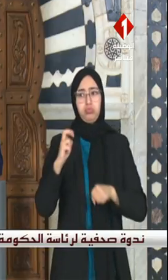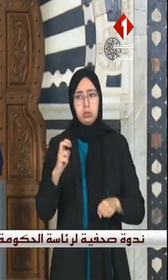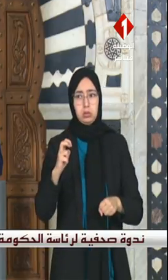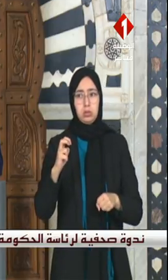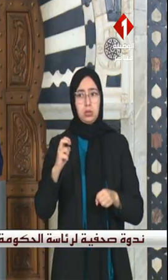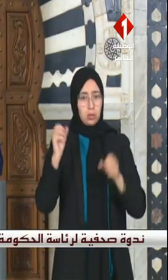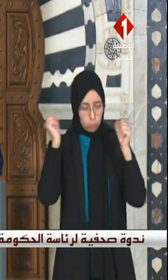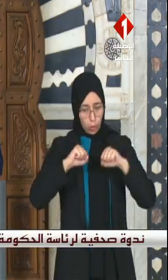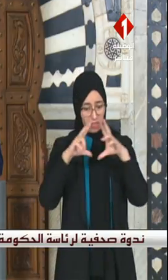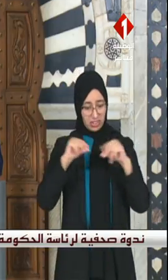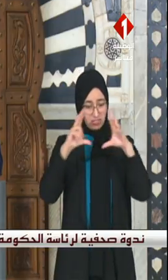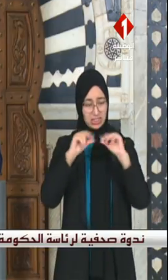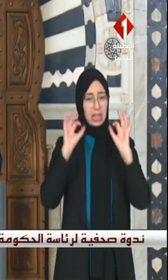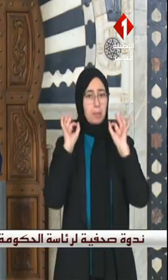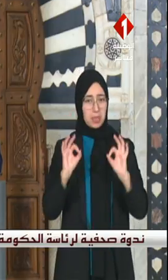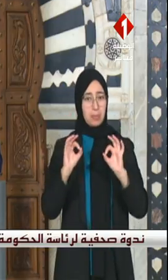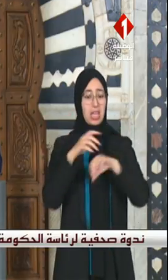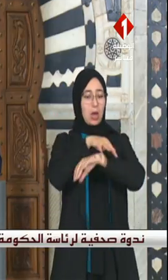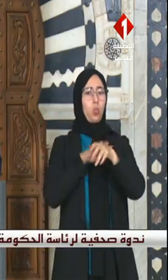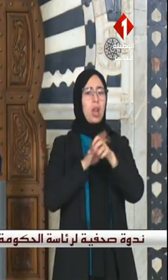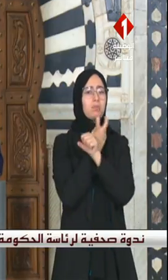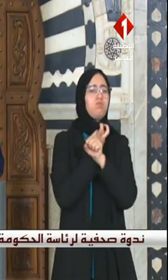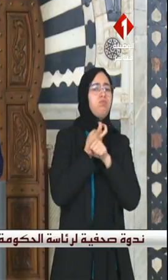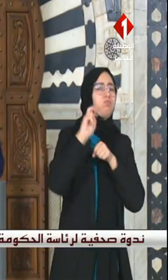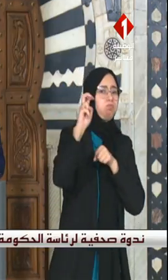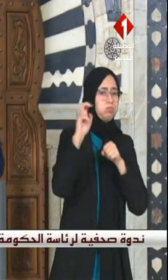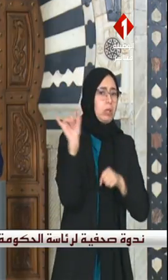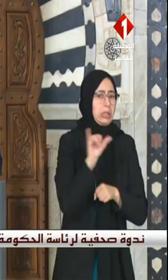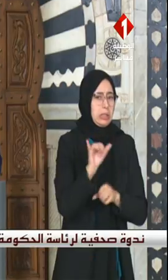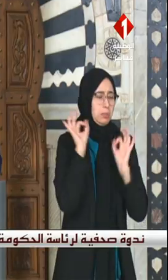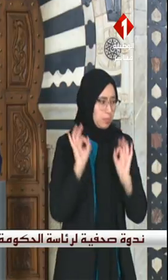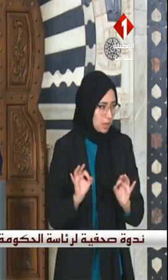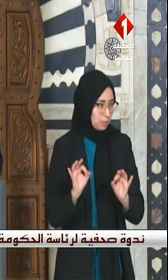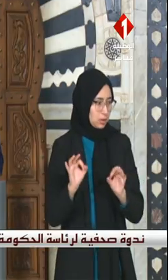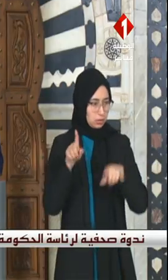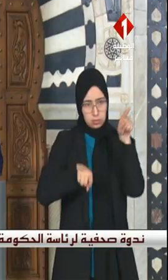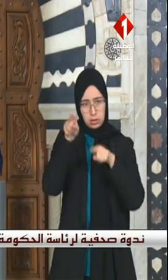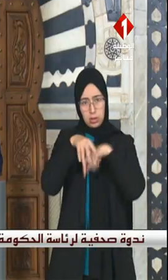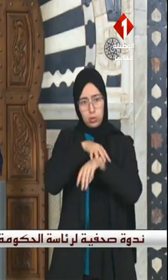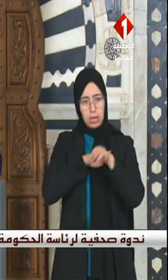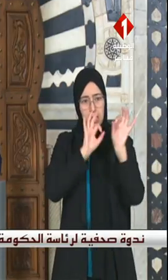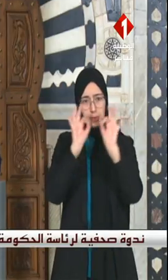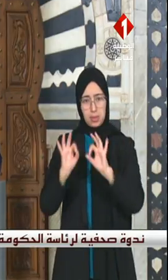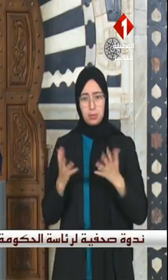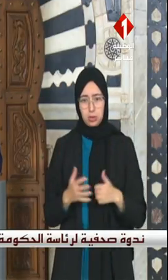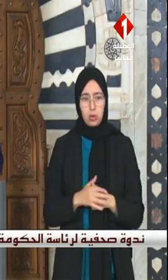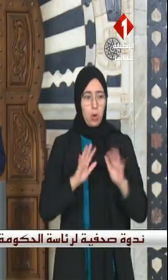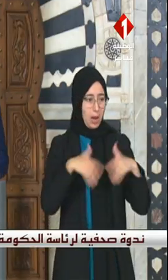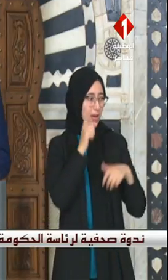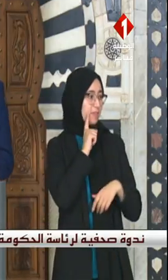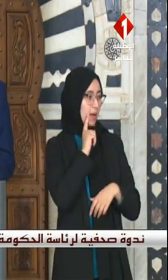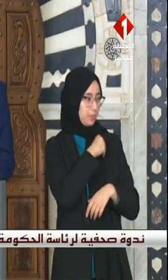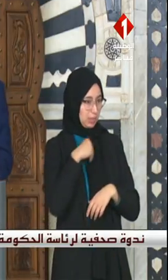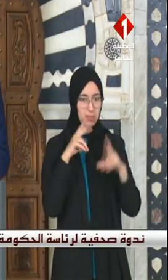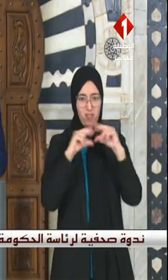وإلا تعطينا يعني أنه الولايات الأكثر تصنيف الولايات سيد الوزير. شكرا. أتو دكتور بن علي